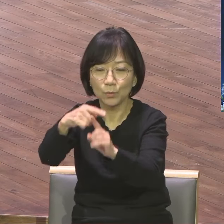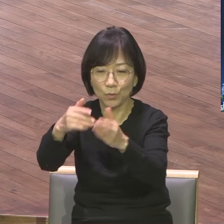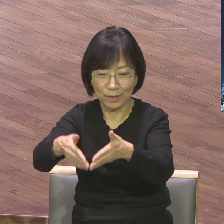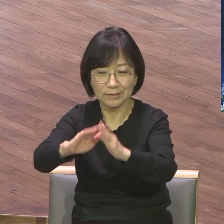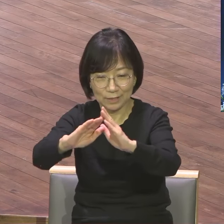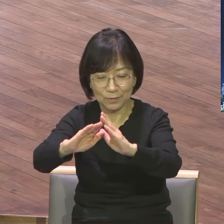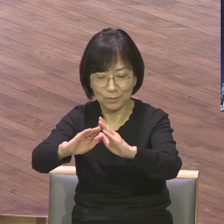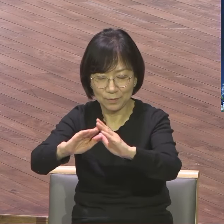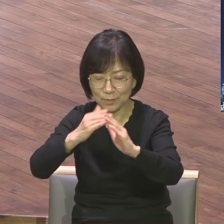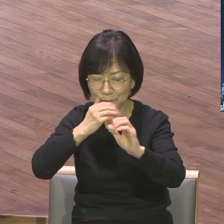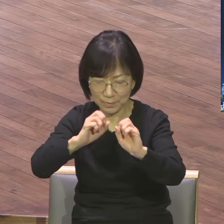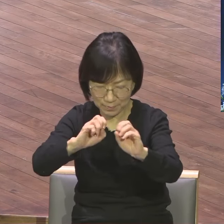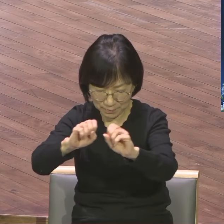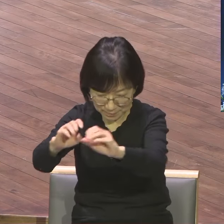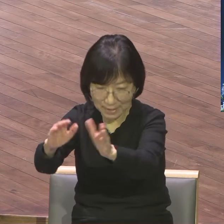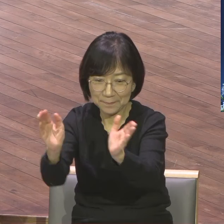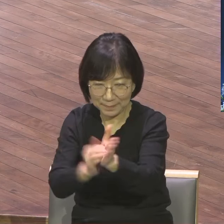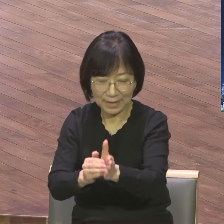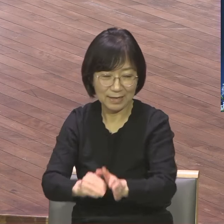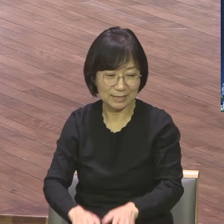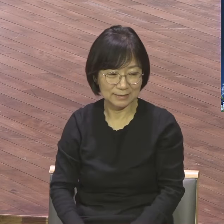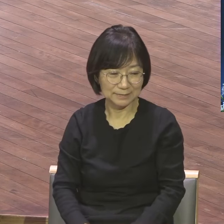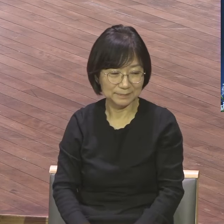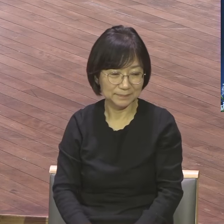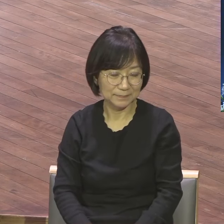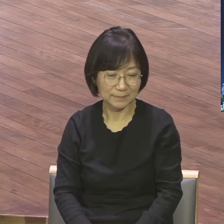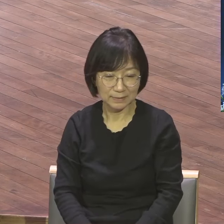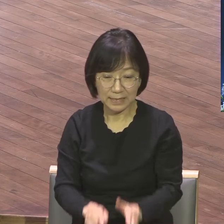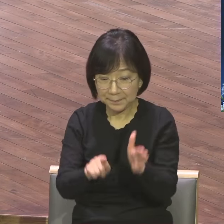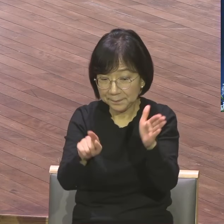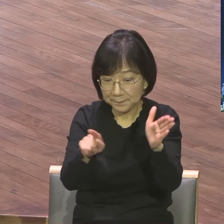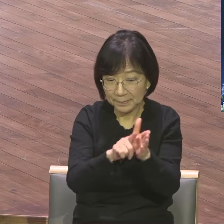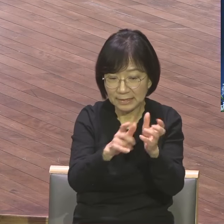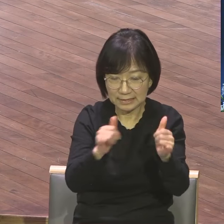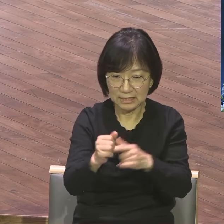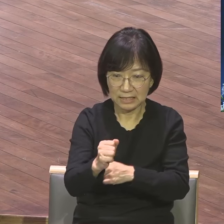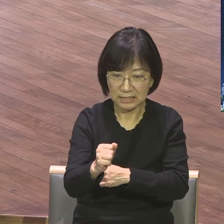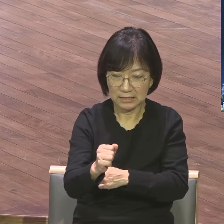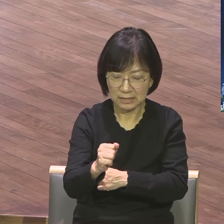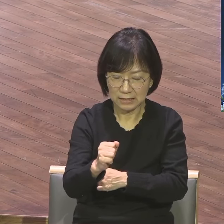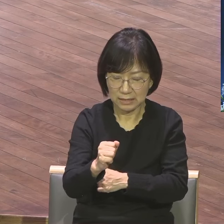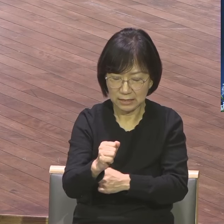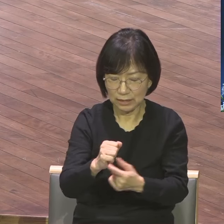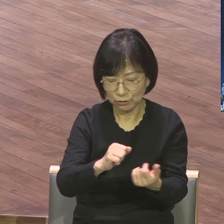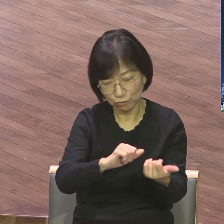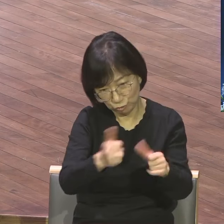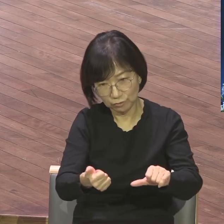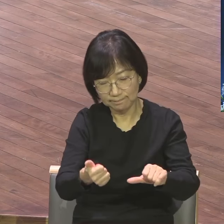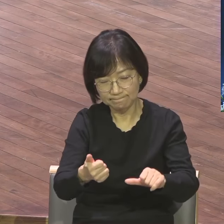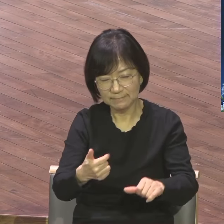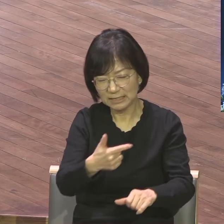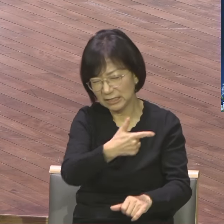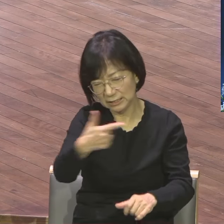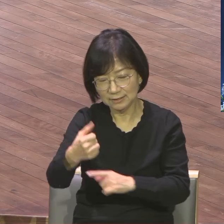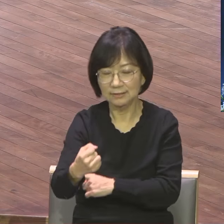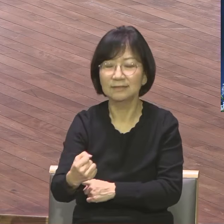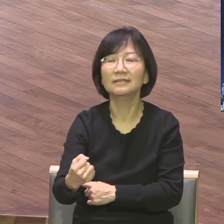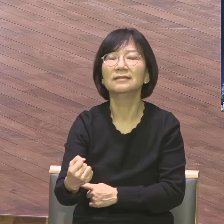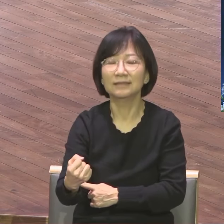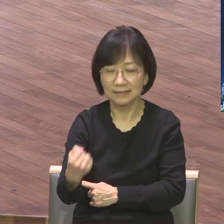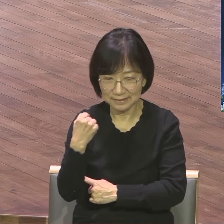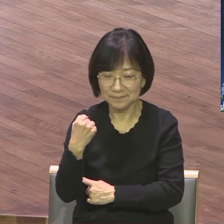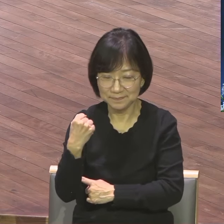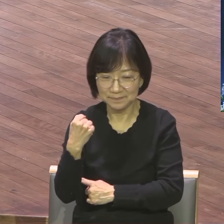믿는 자의 이 피는 막강한 힘이 있습니다. 오늘 본문의 말씀은 야고보의 순교를 기록하고 있어요. 여러분,